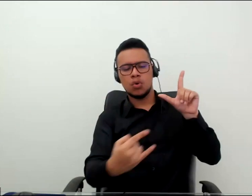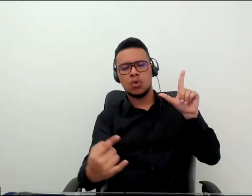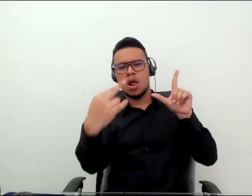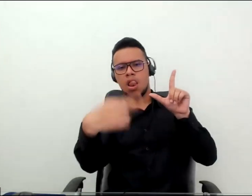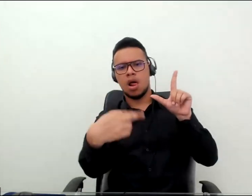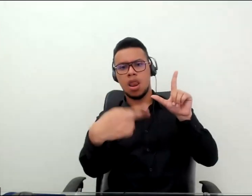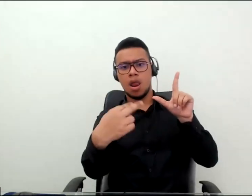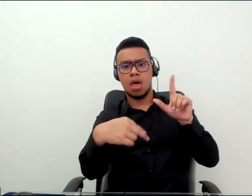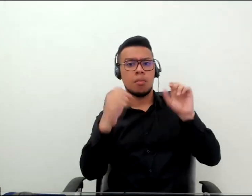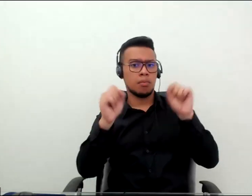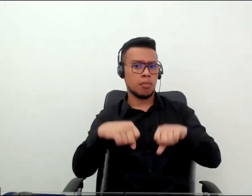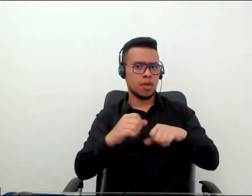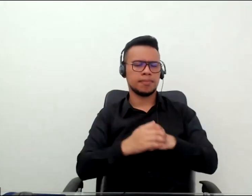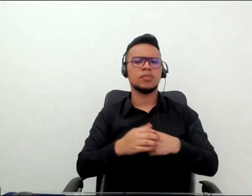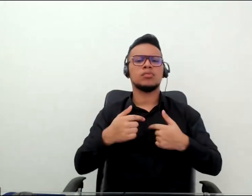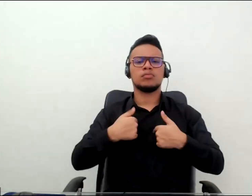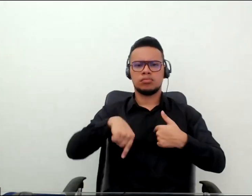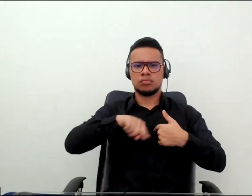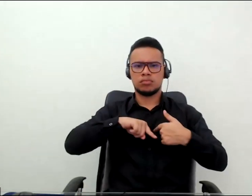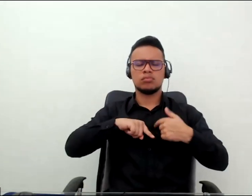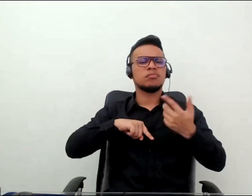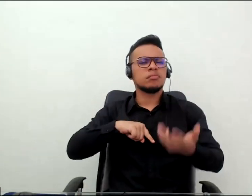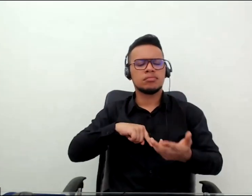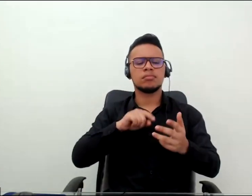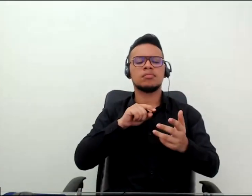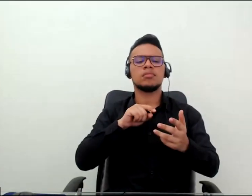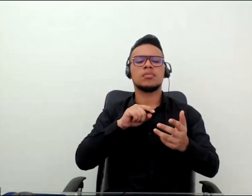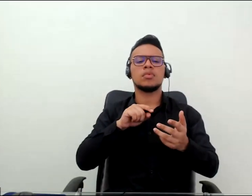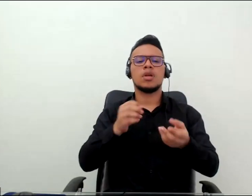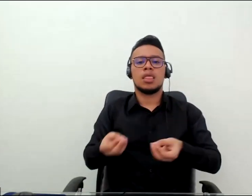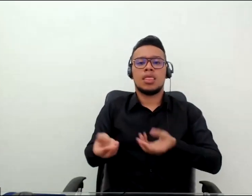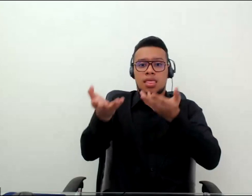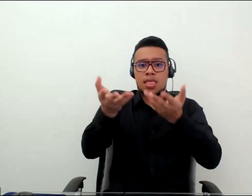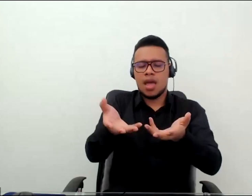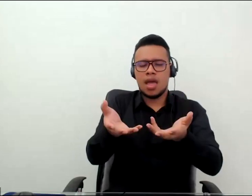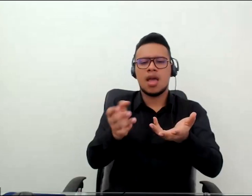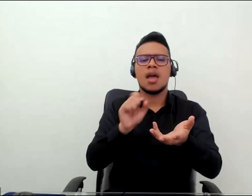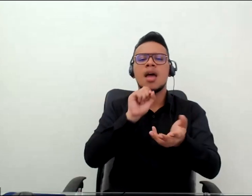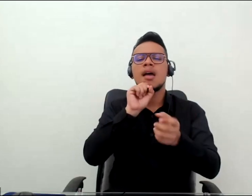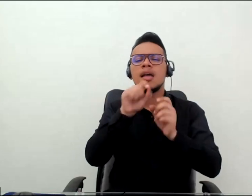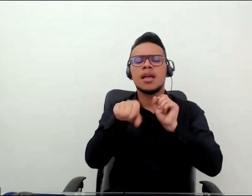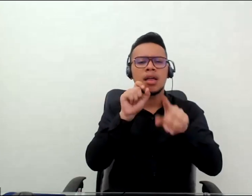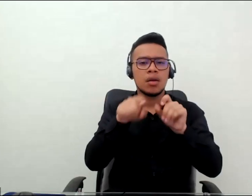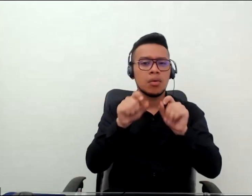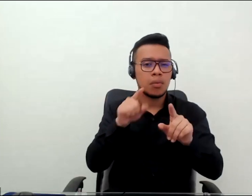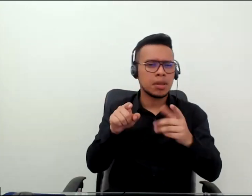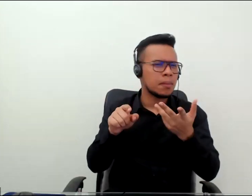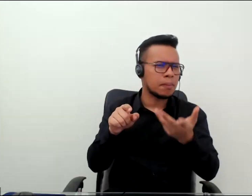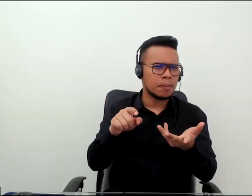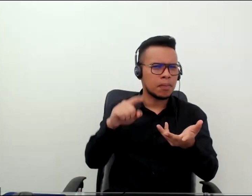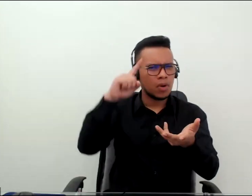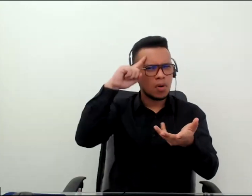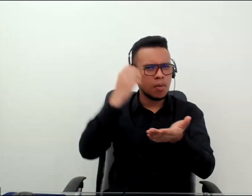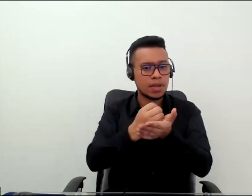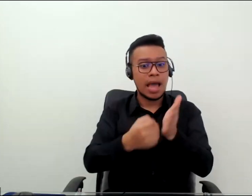De igual forma nosotros vamos a compartir una encuesta de satisfacción y en esta encuesta también encontrarán un espacio